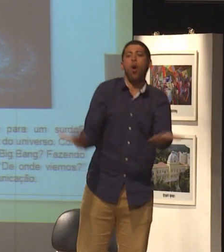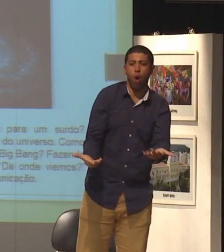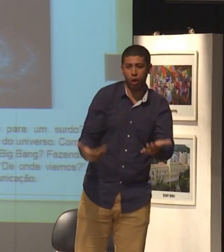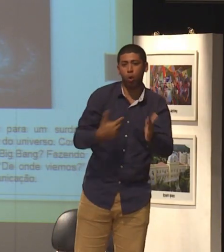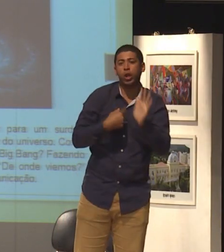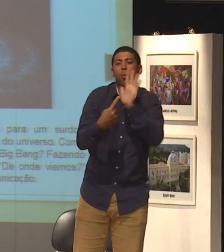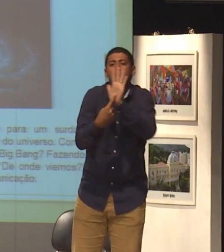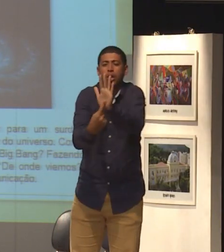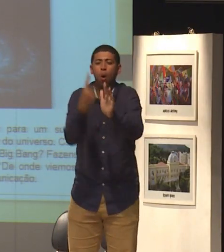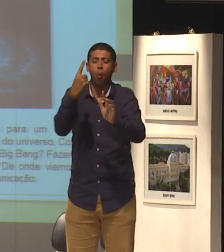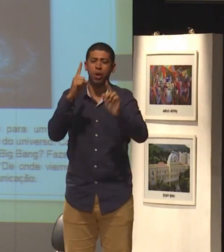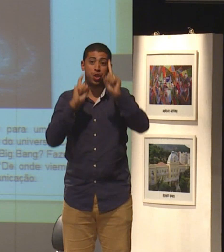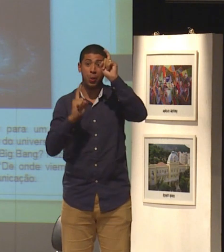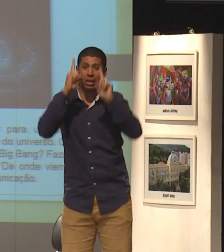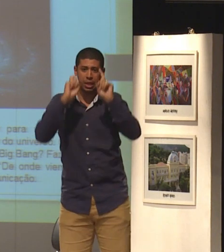De onde veio esse balbucio de conhecer o universo?